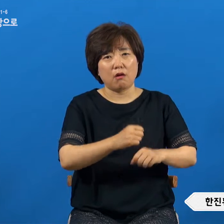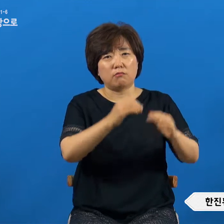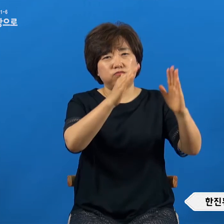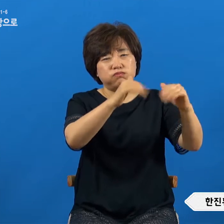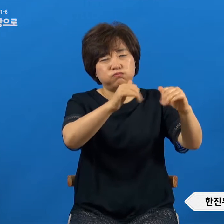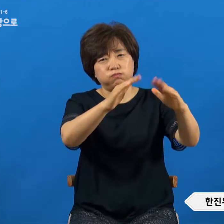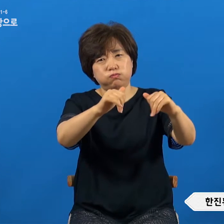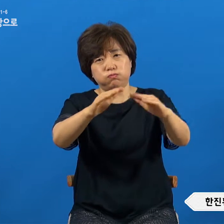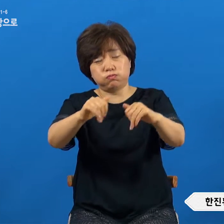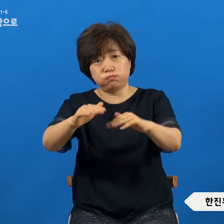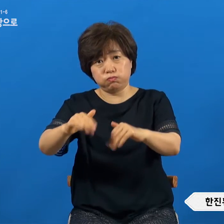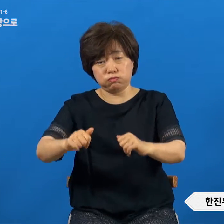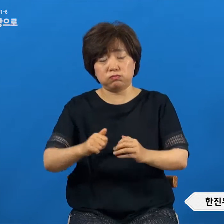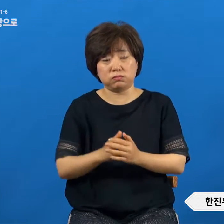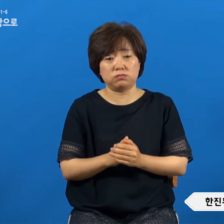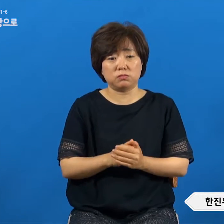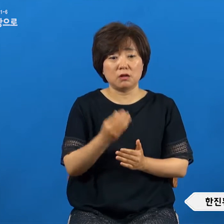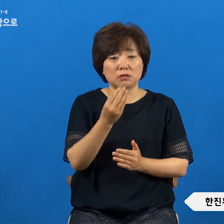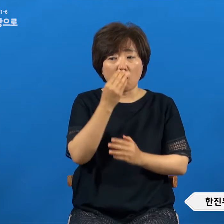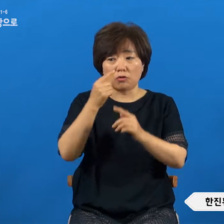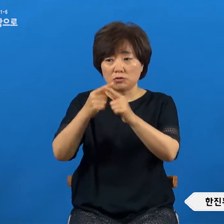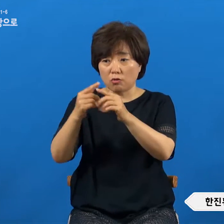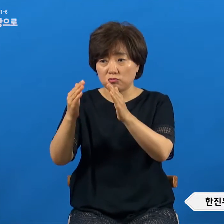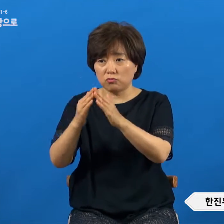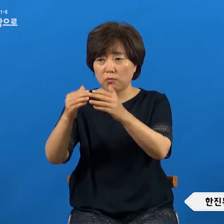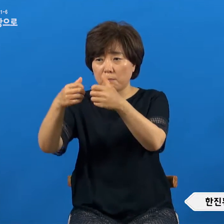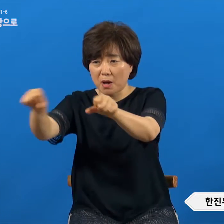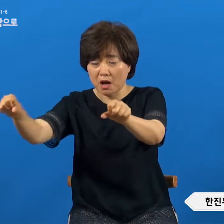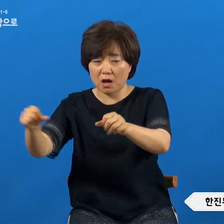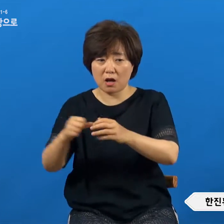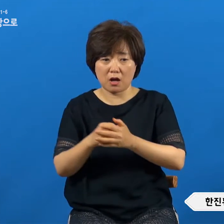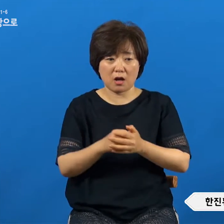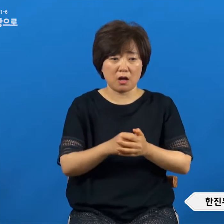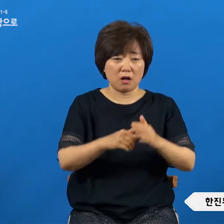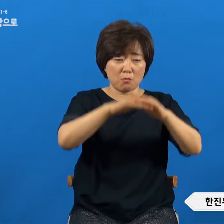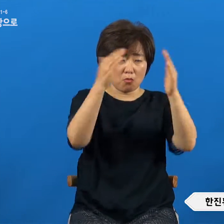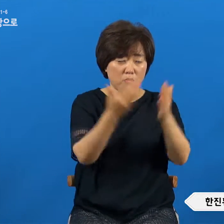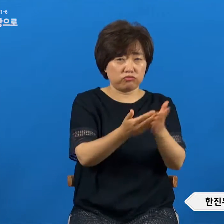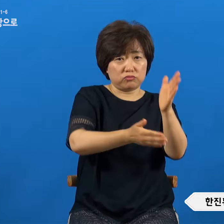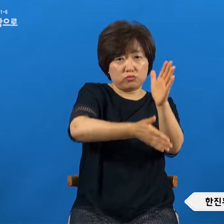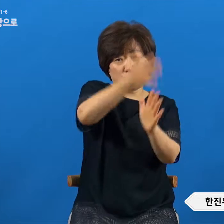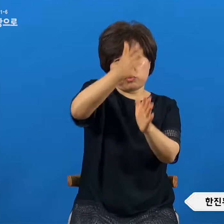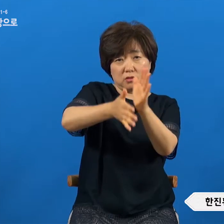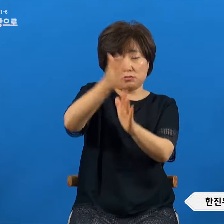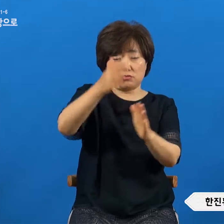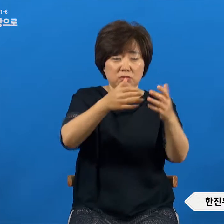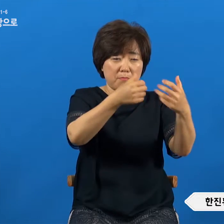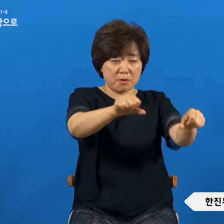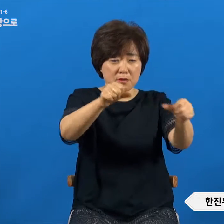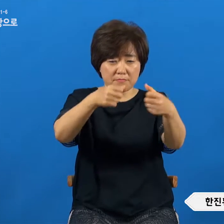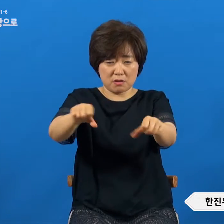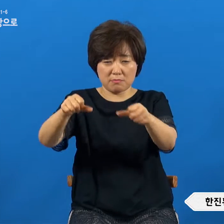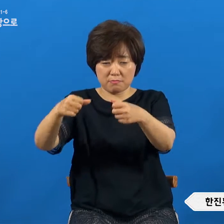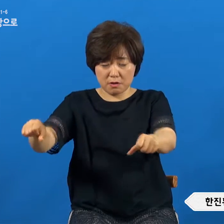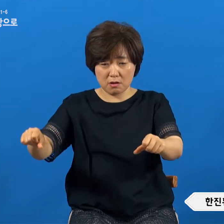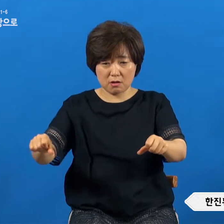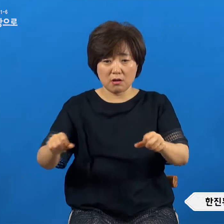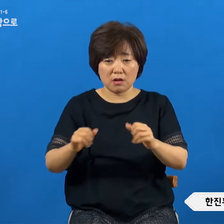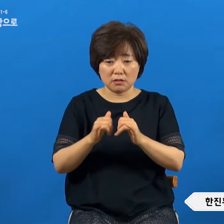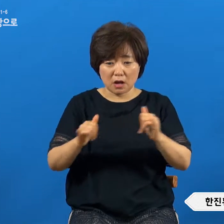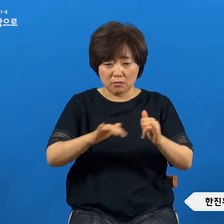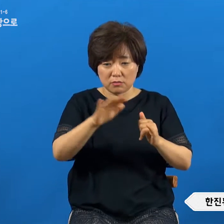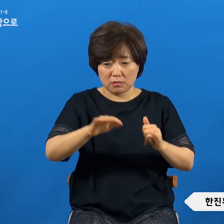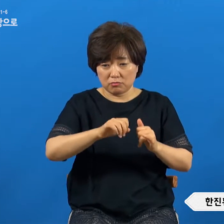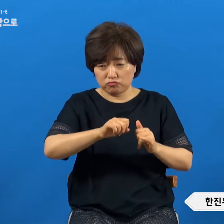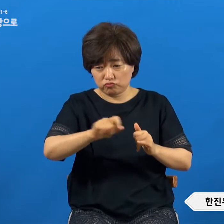성전을 위시해서 전 도시가 파괴되어 버렸고 사람들은 대부분 죽거나 포로로 끌려갔습니다.